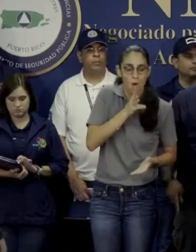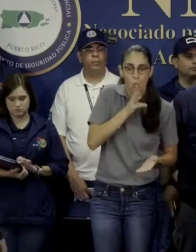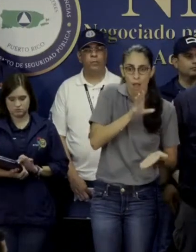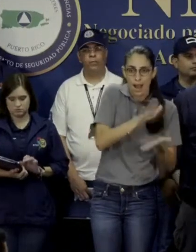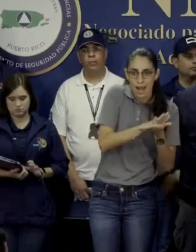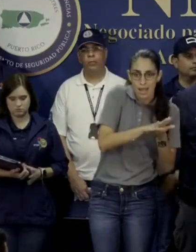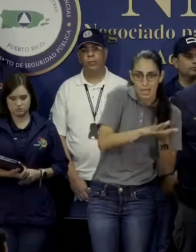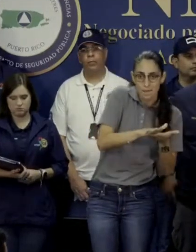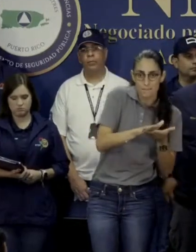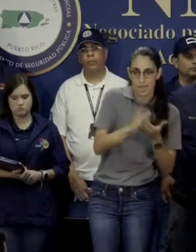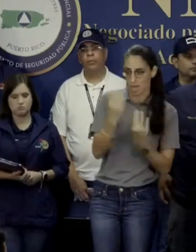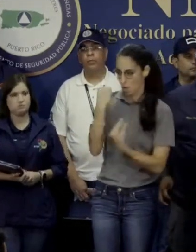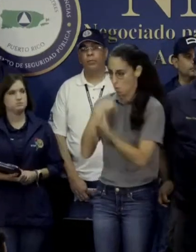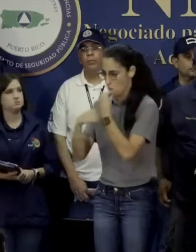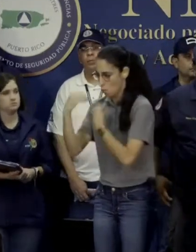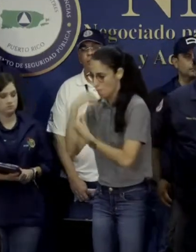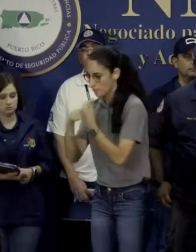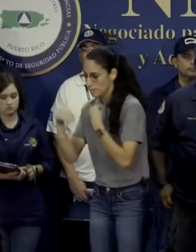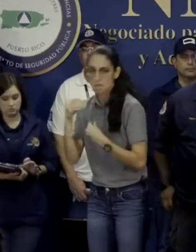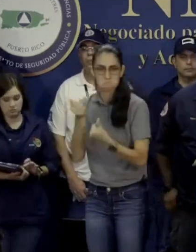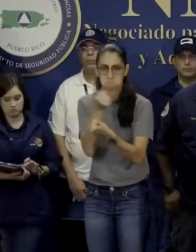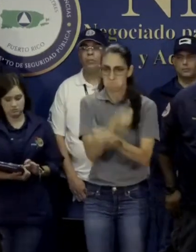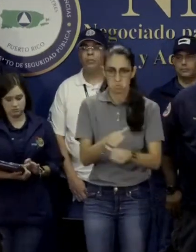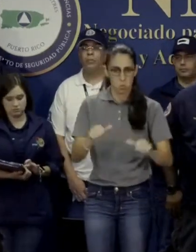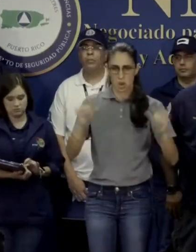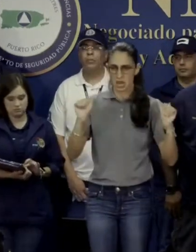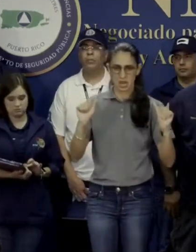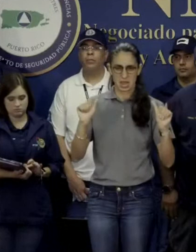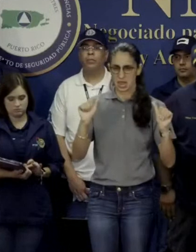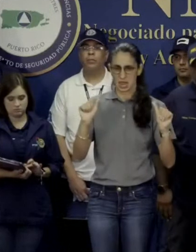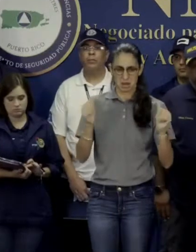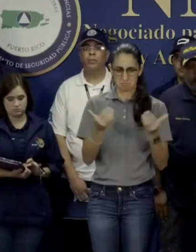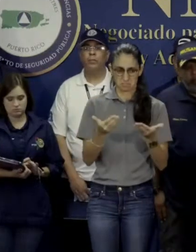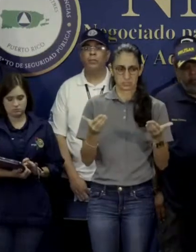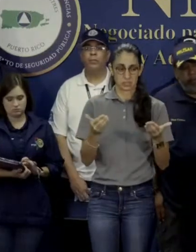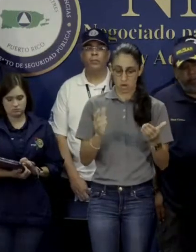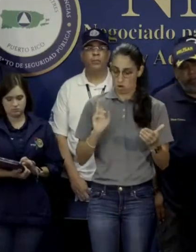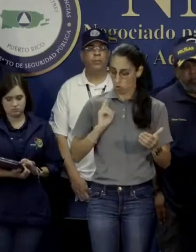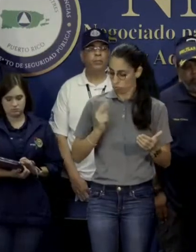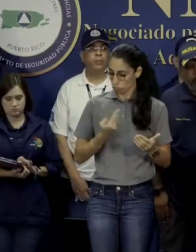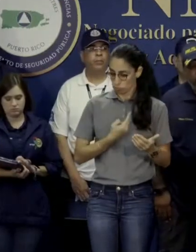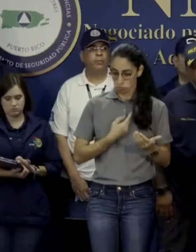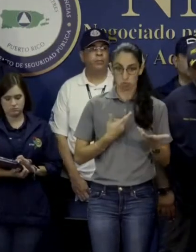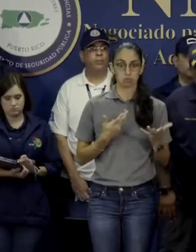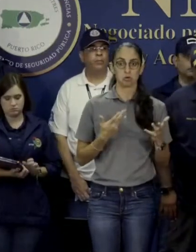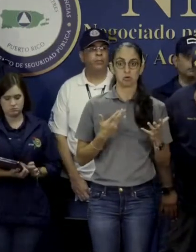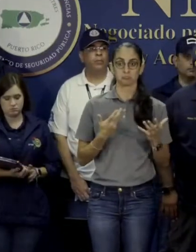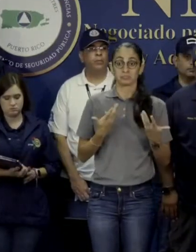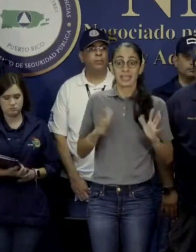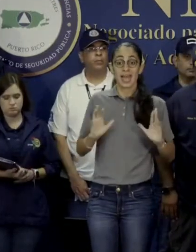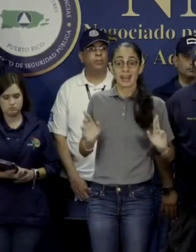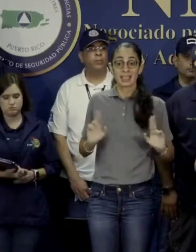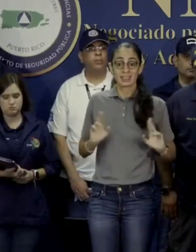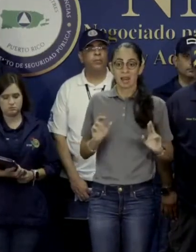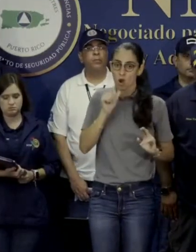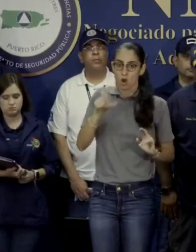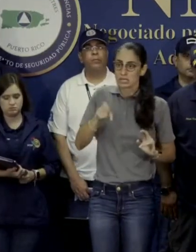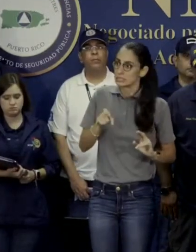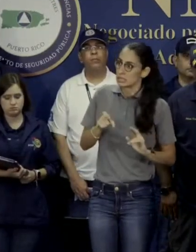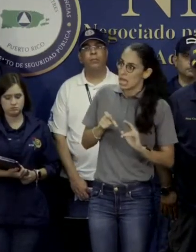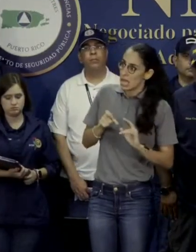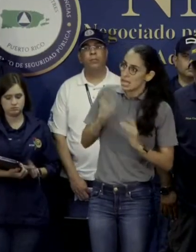potable hasta alimentos, cualquier en lo que ahora en este momento de respuesta no necesitamos que estén